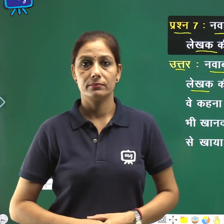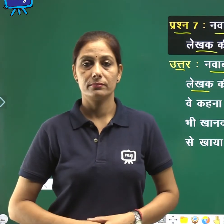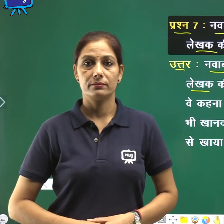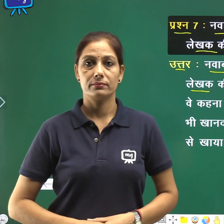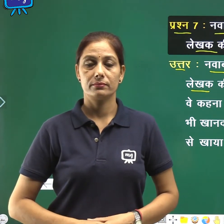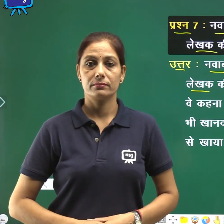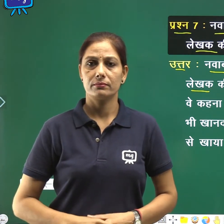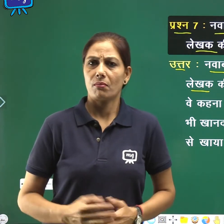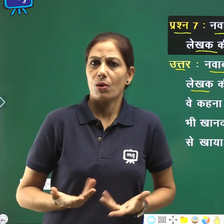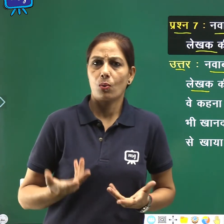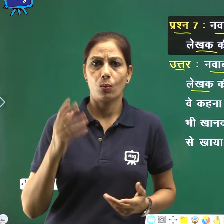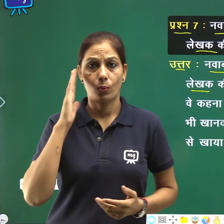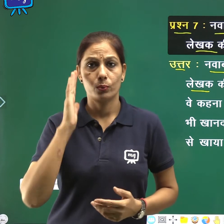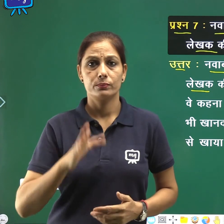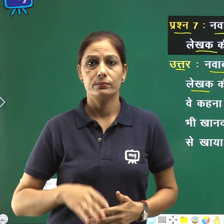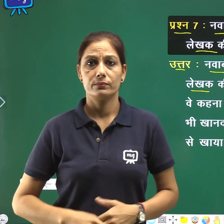मानो